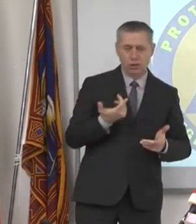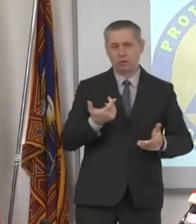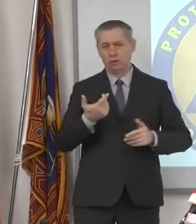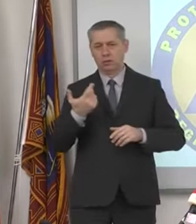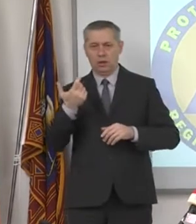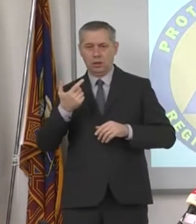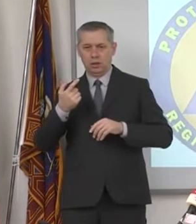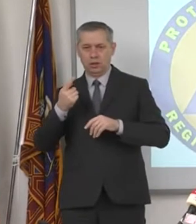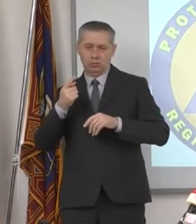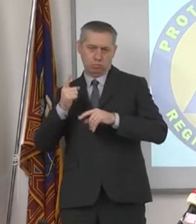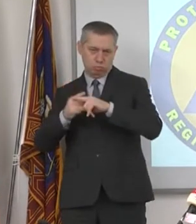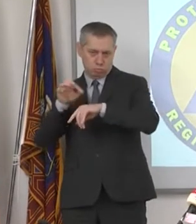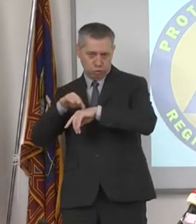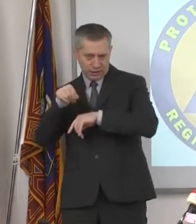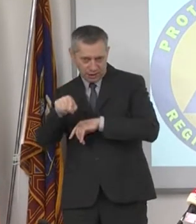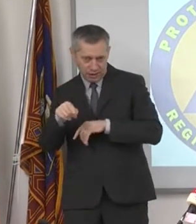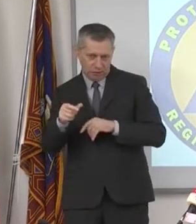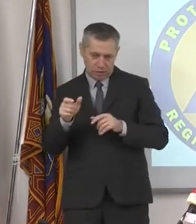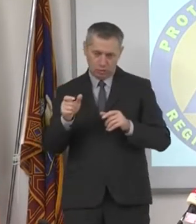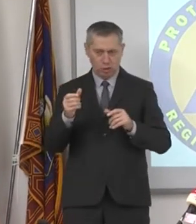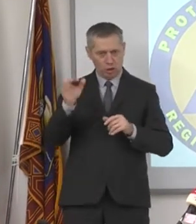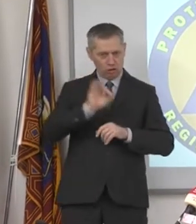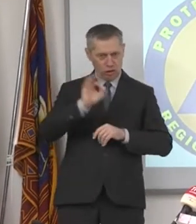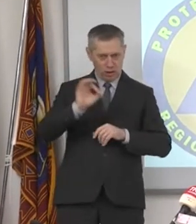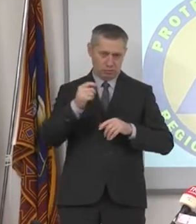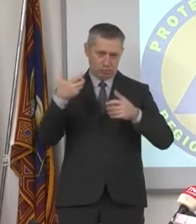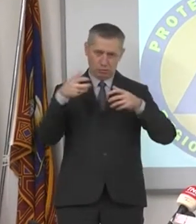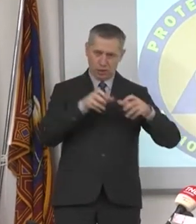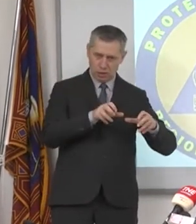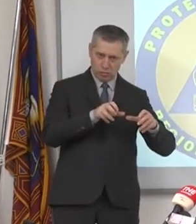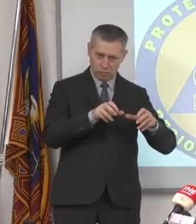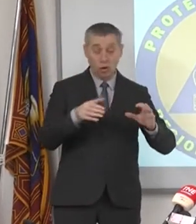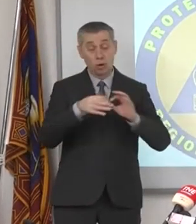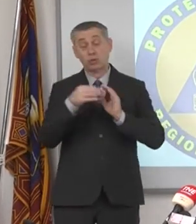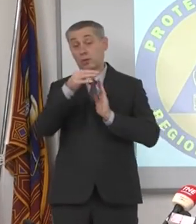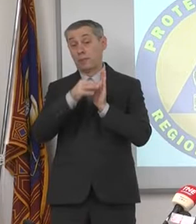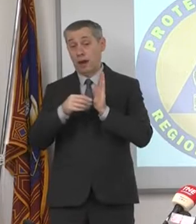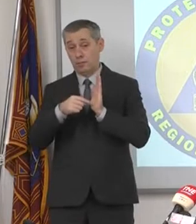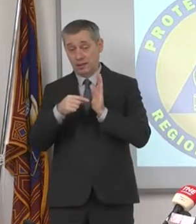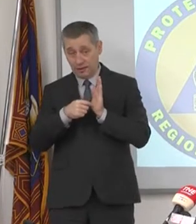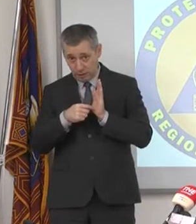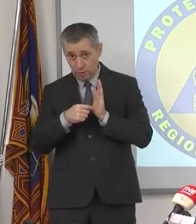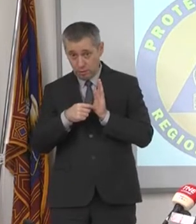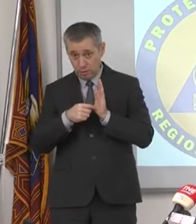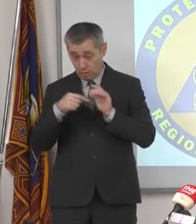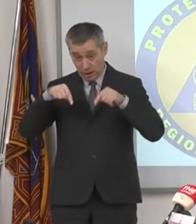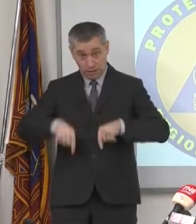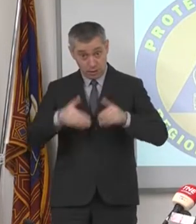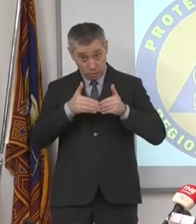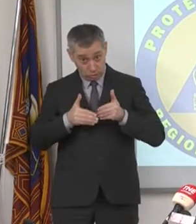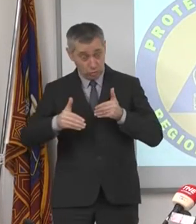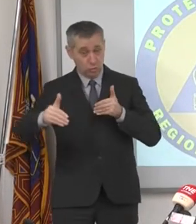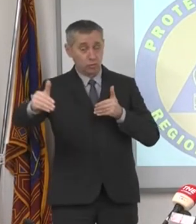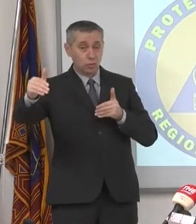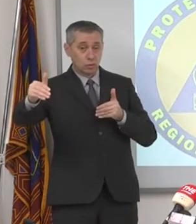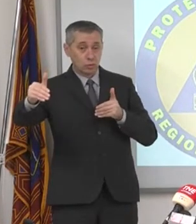insomma è uno dei criteri principali, anche dei parametri che sono stati presi e che verranno presi d'ora in poi in considerazione